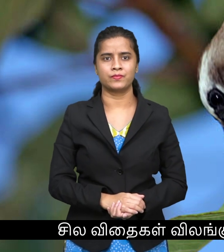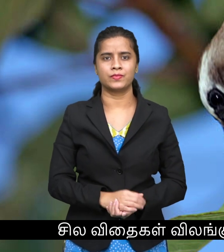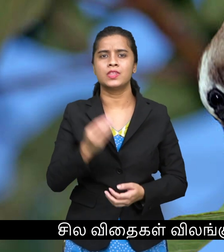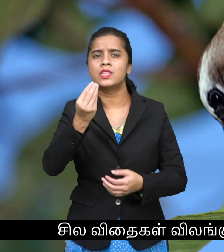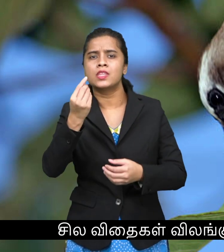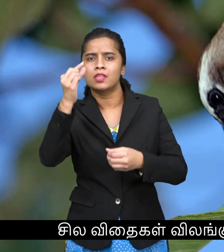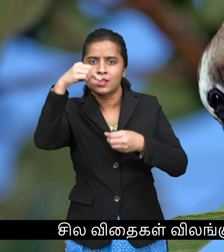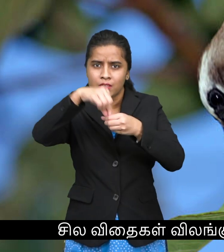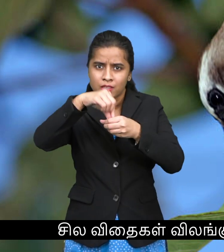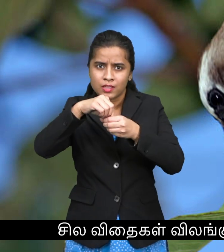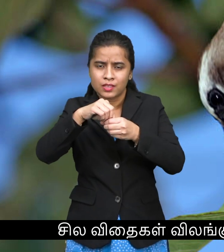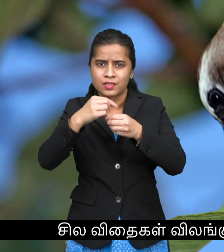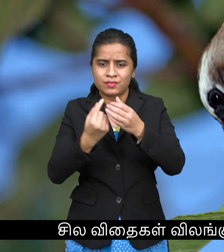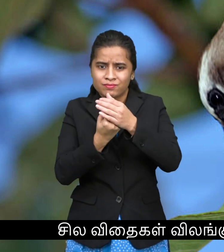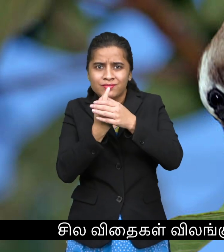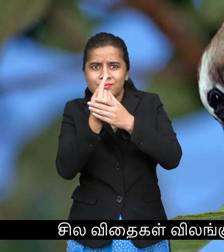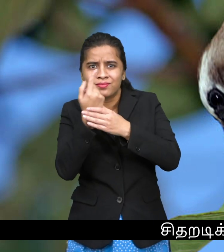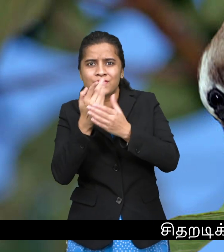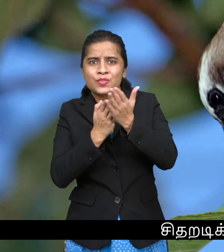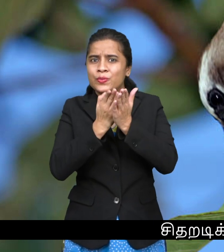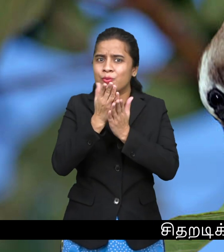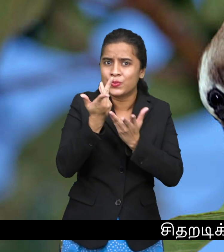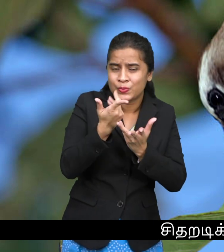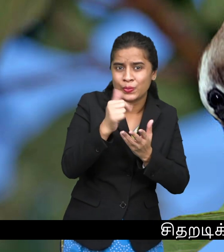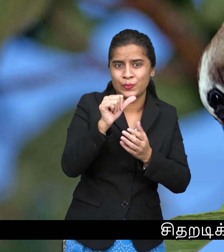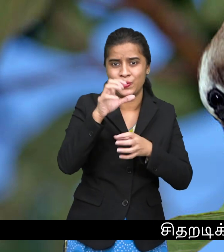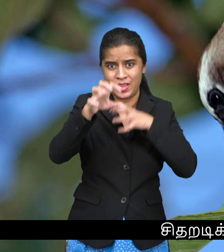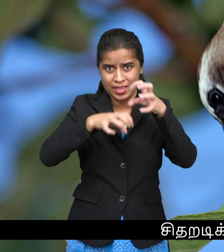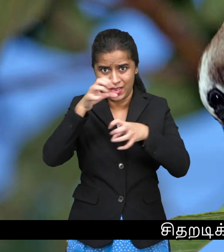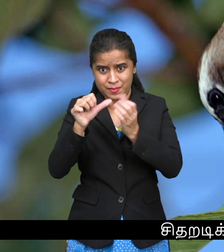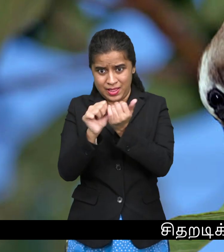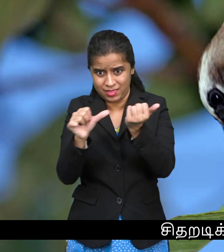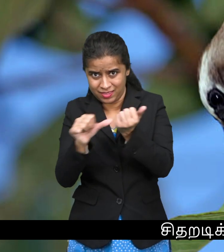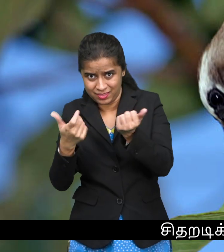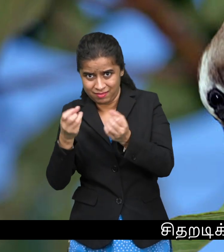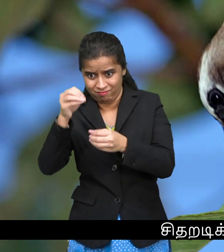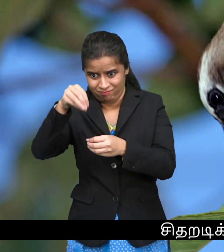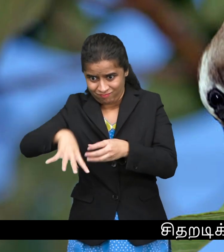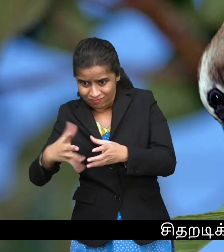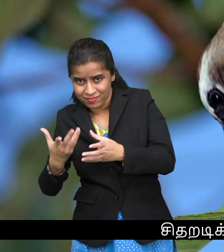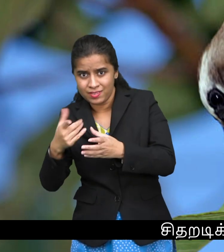சில விதைகள் விலங்குகளின் வெளியேற்றம் மூலம் சிதறடிக்கப்படுகின்றன.